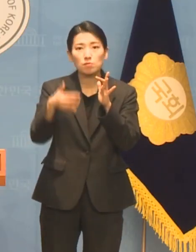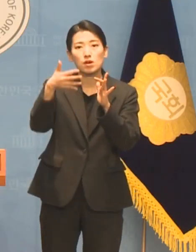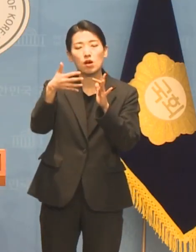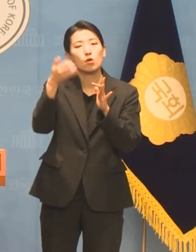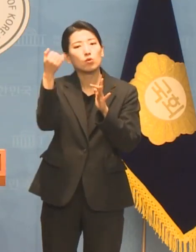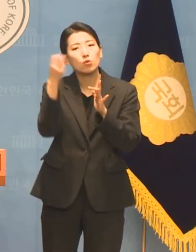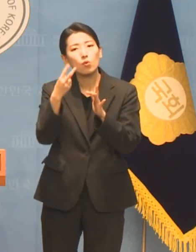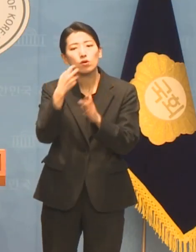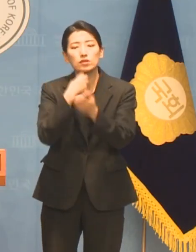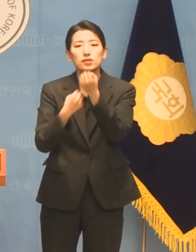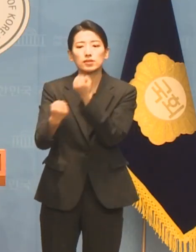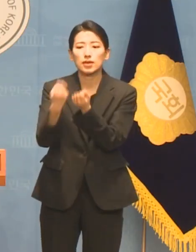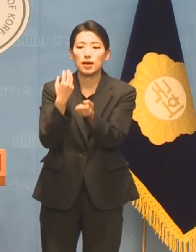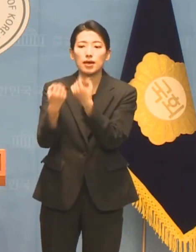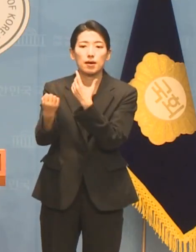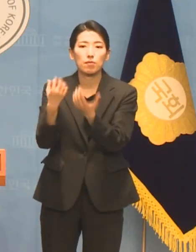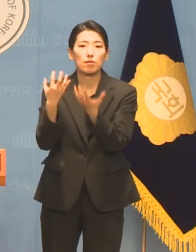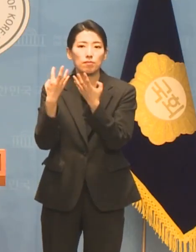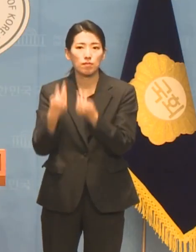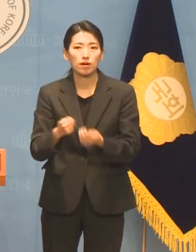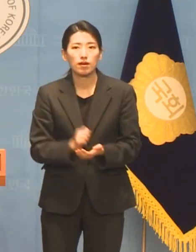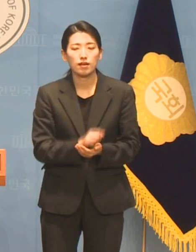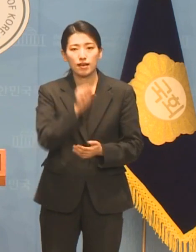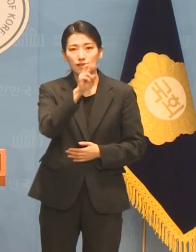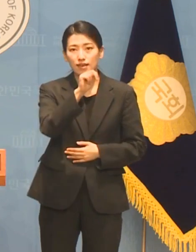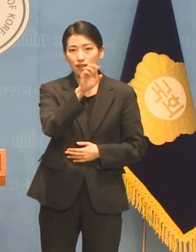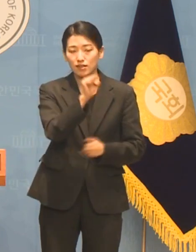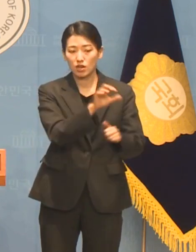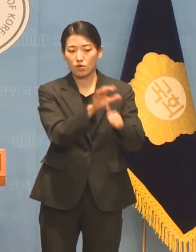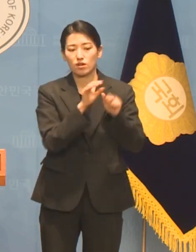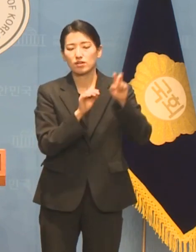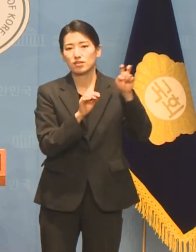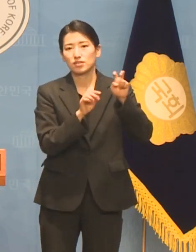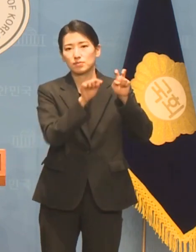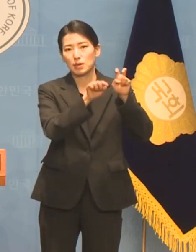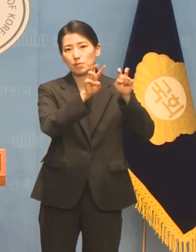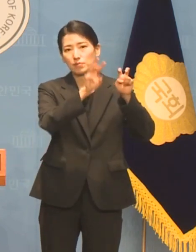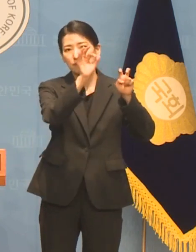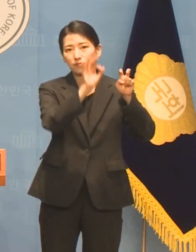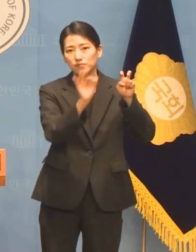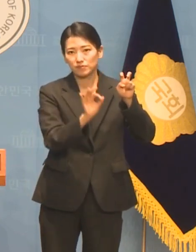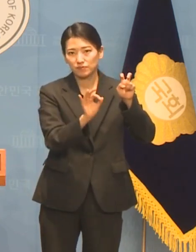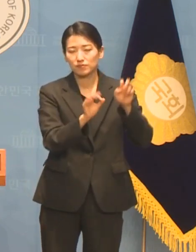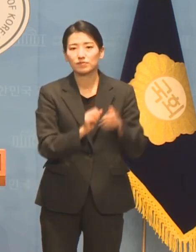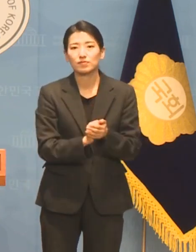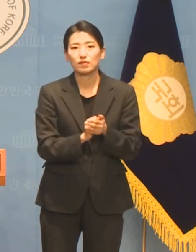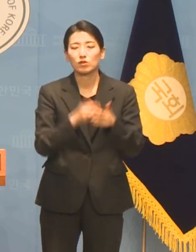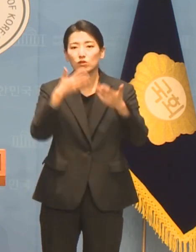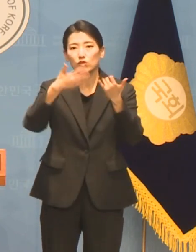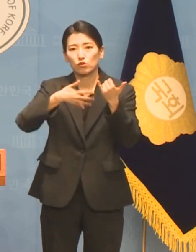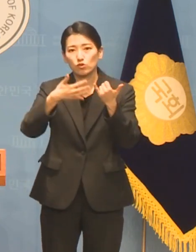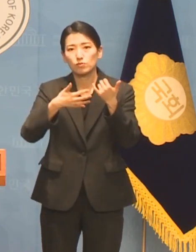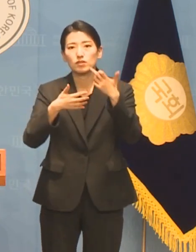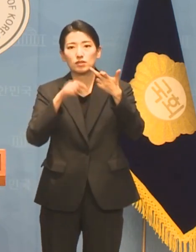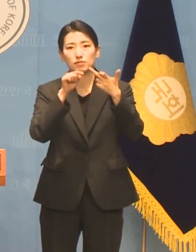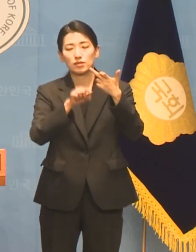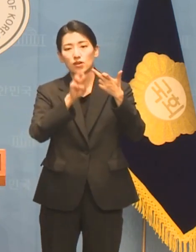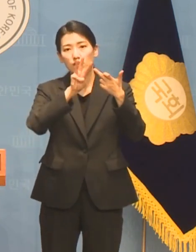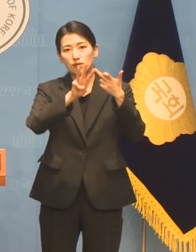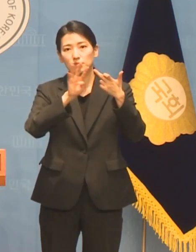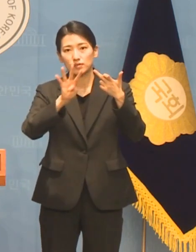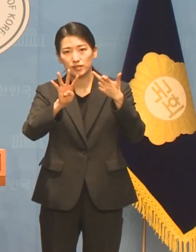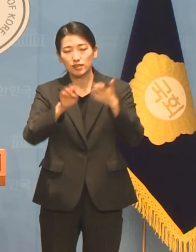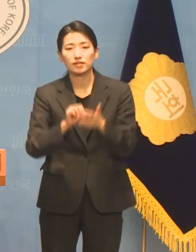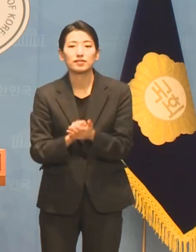접수되었습니다. 매체별로는 SNS가 20.31%로 가장 높은 수치를 기록했고 그 뒤로는 유튜브 17.34,